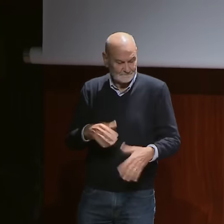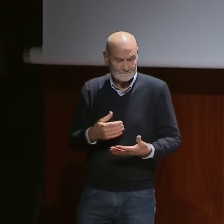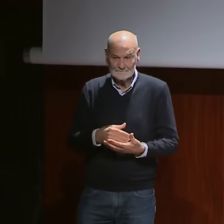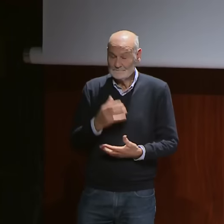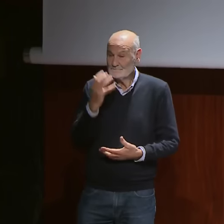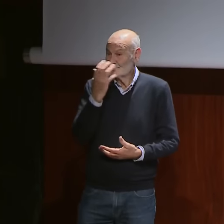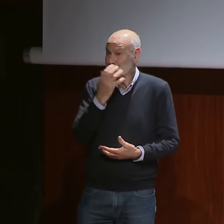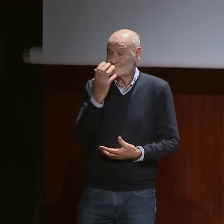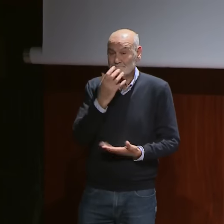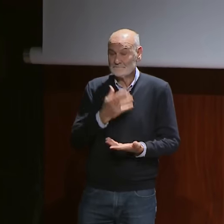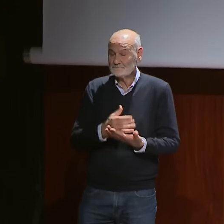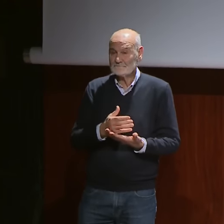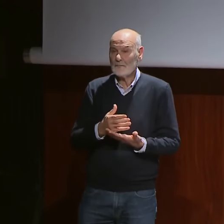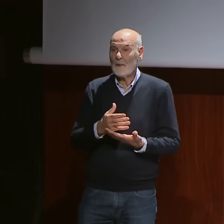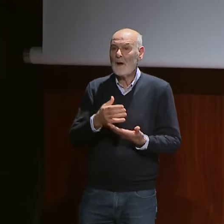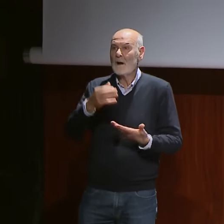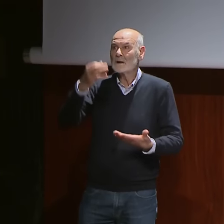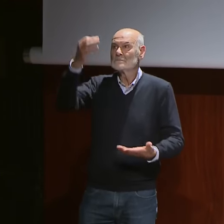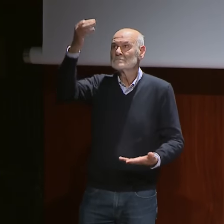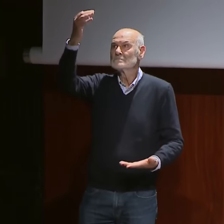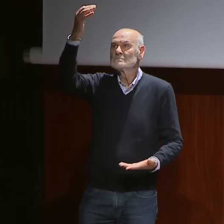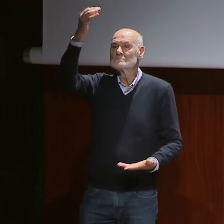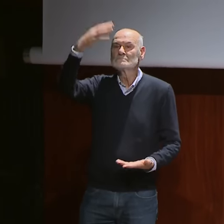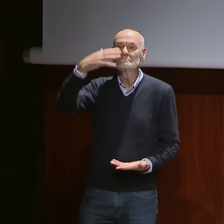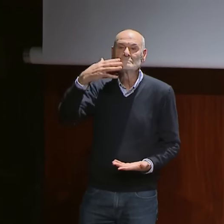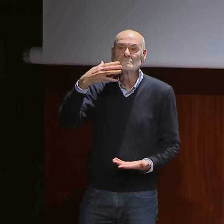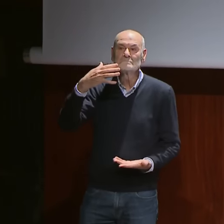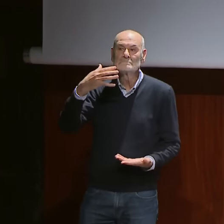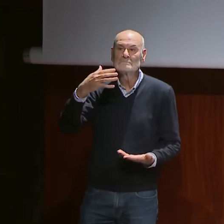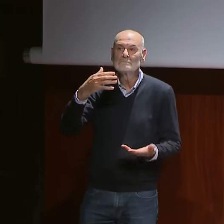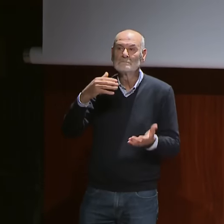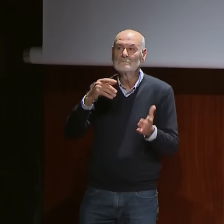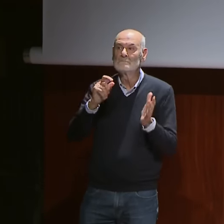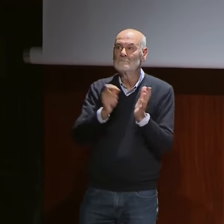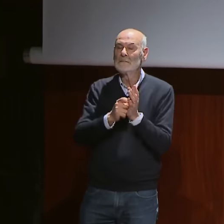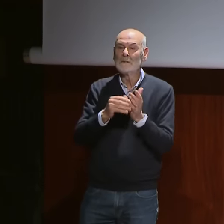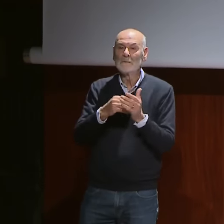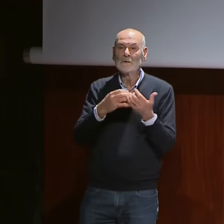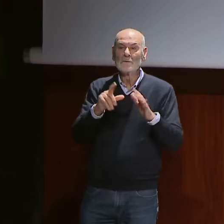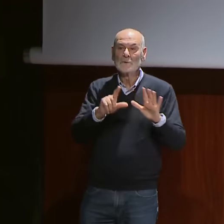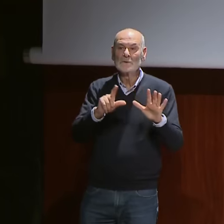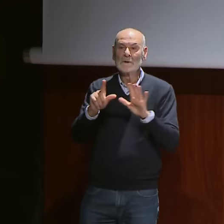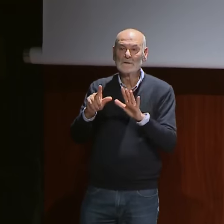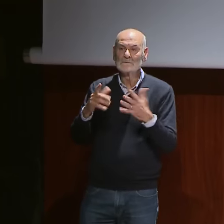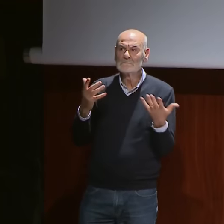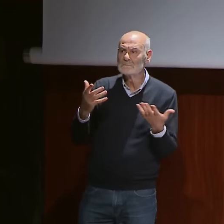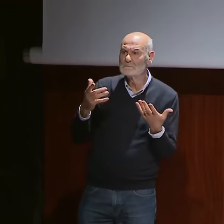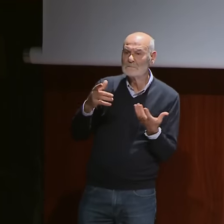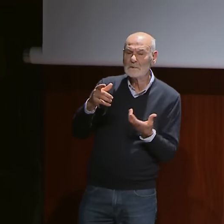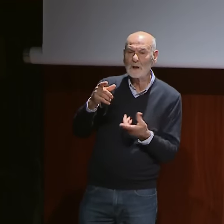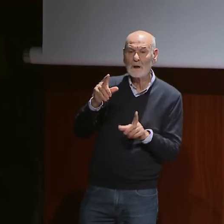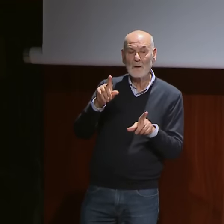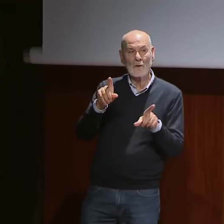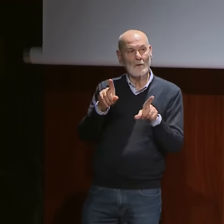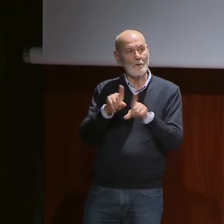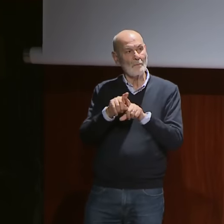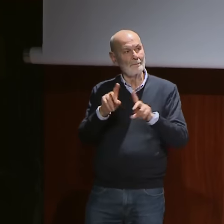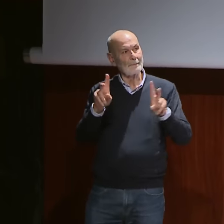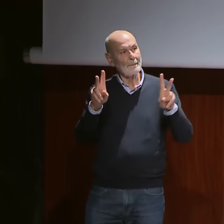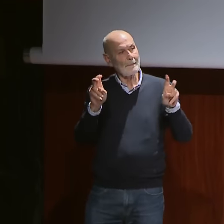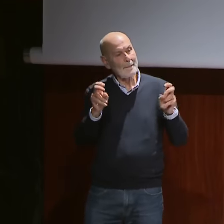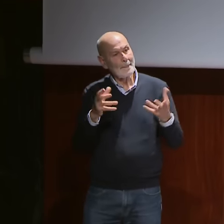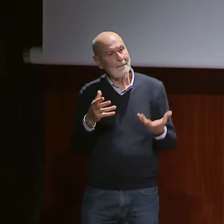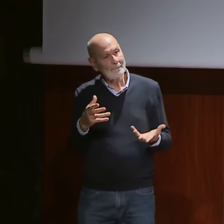formations. Donc, c'était quand même une souffrance. Et puis, le miracle,